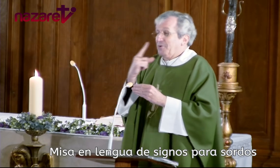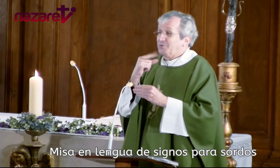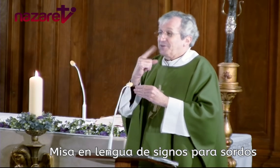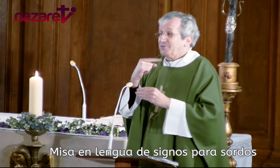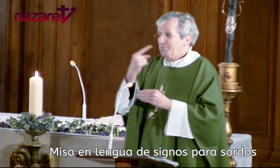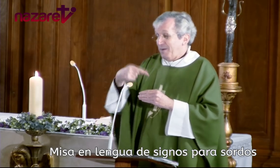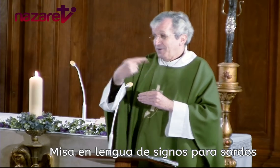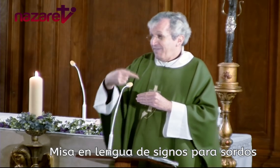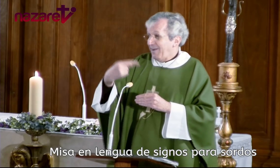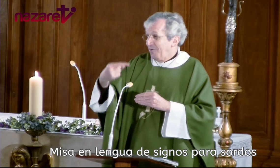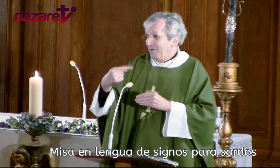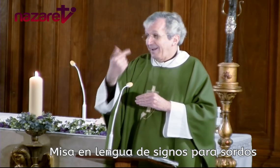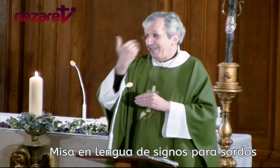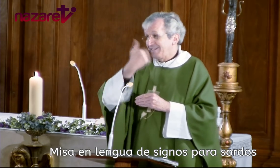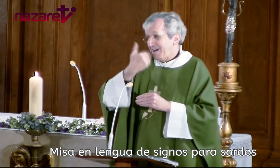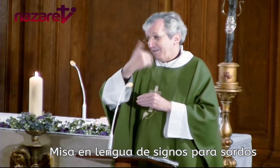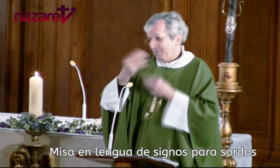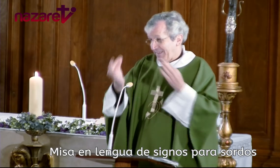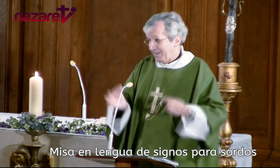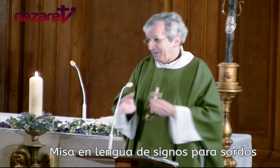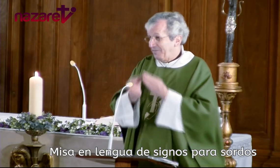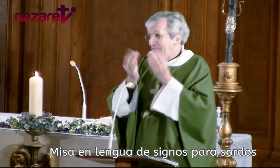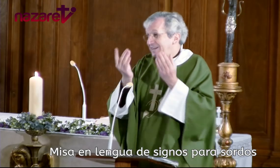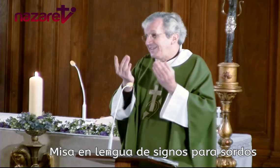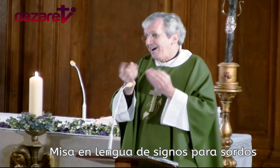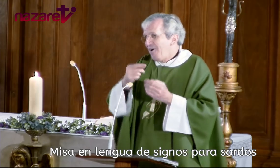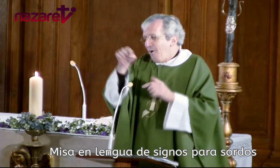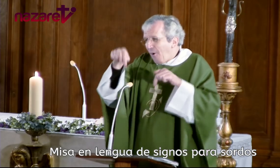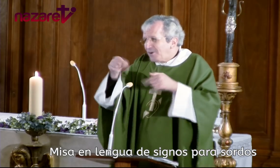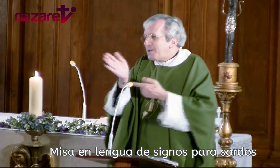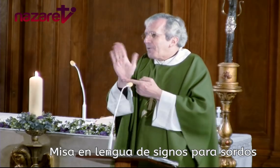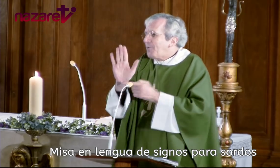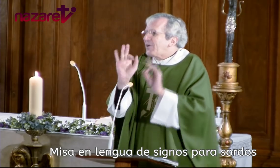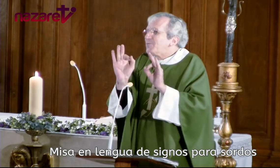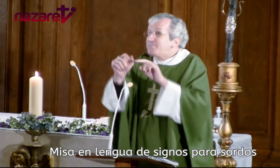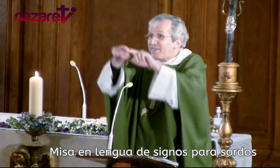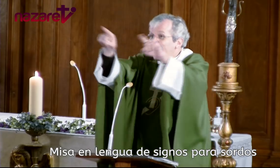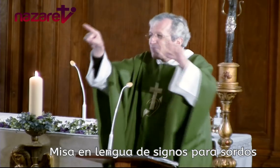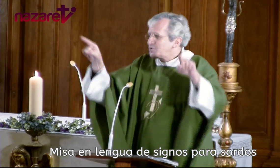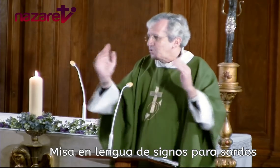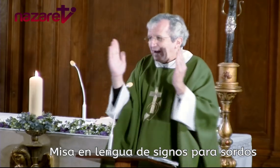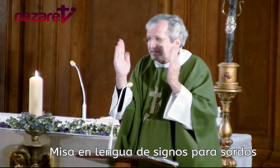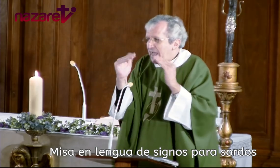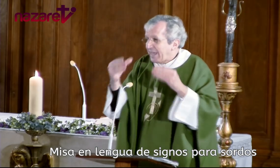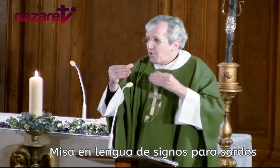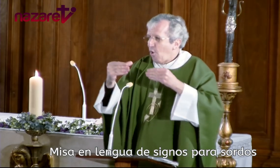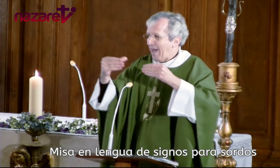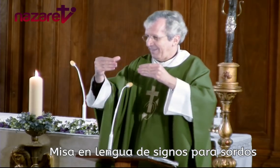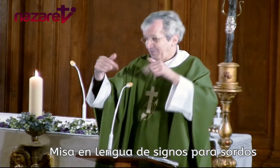Nosotros acostumbramos a hacerlo cada sábado, cada celebración de la Eucaristía. Hoy se propone como especial en muchos lugares que no lo hacen.